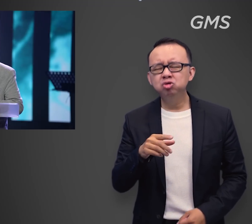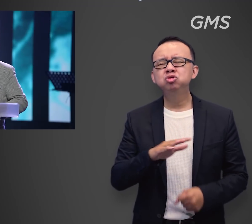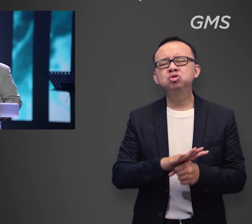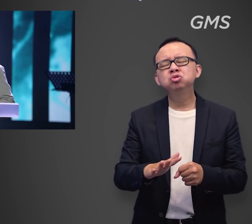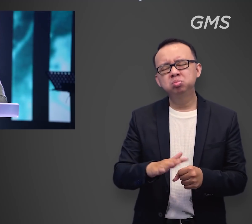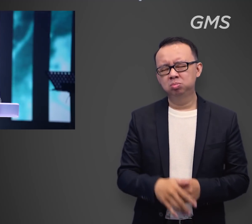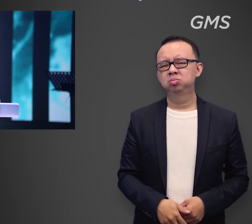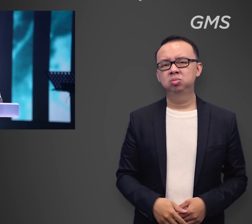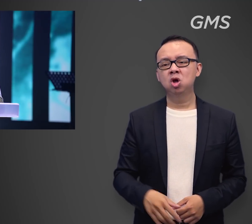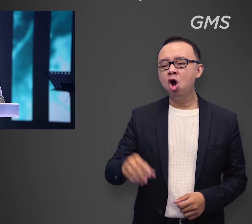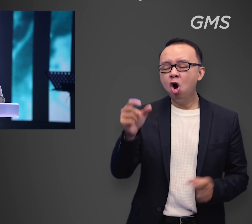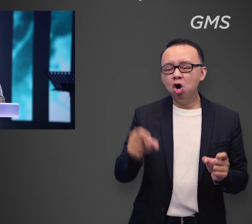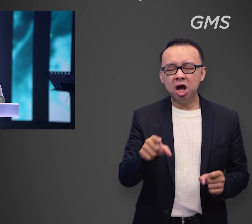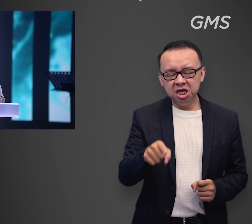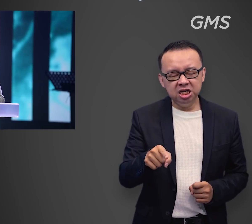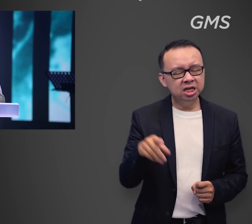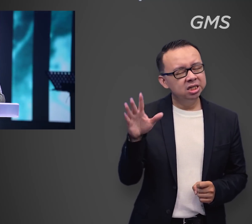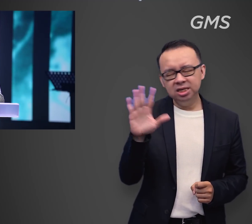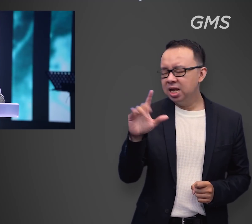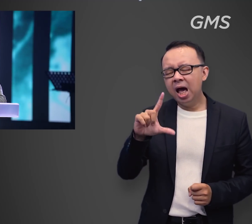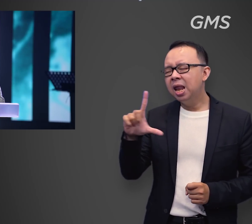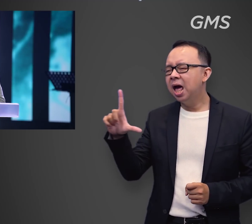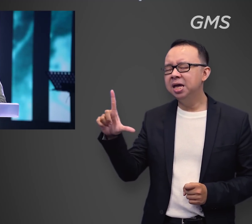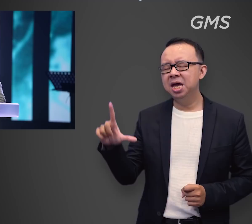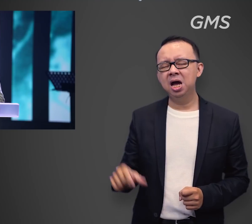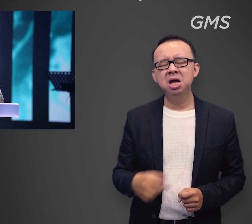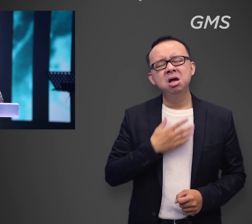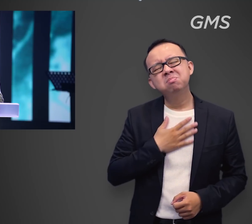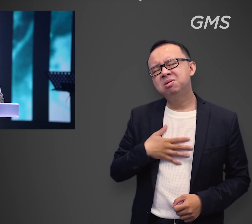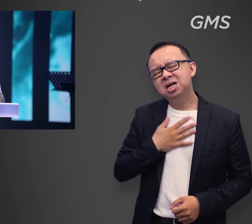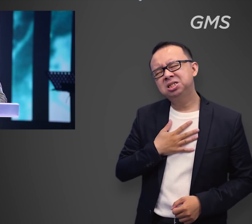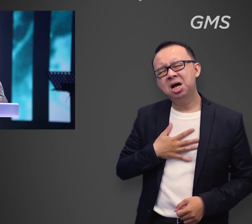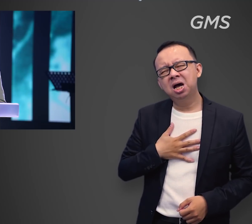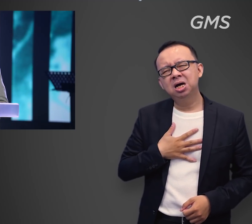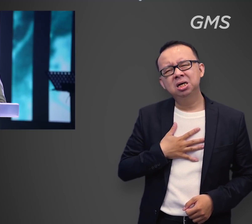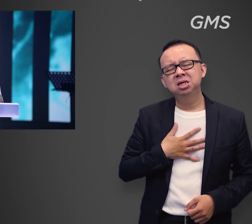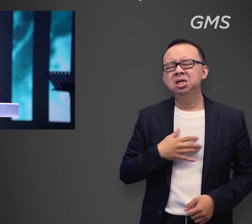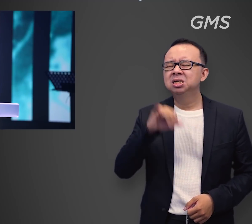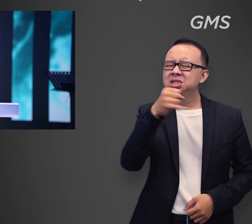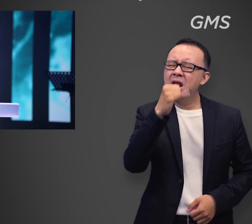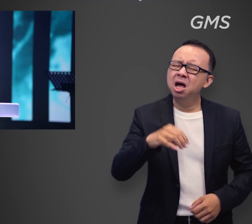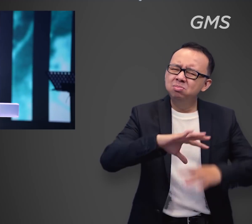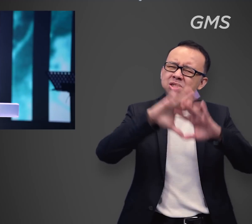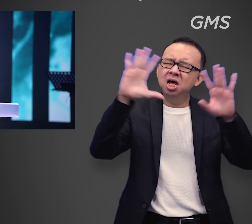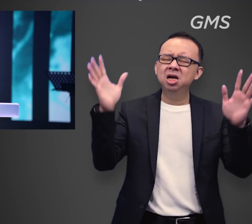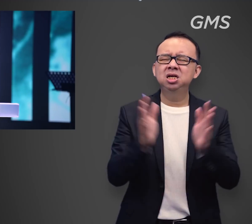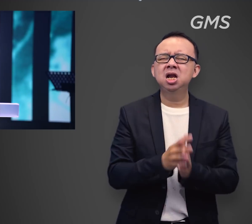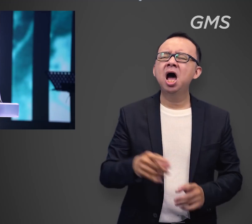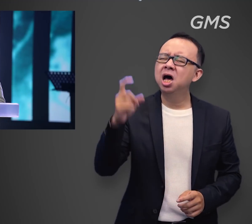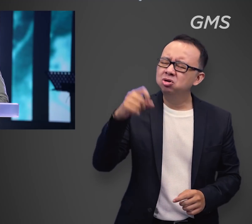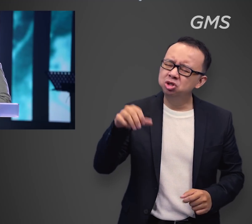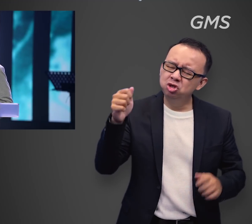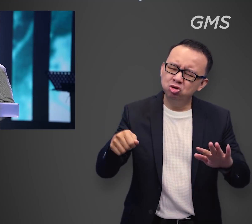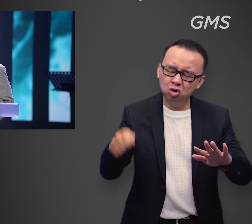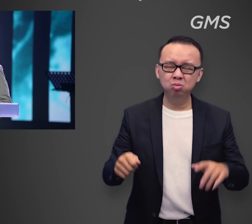merasa nggak layak, merasa aku ini bersalah besar dan aku ini patut dihukum. Tapi dia